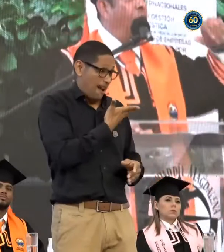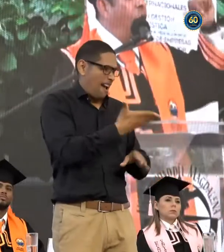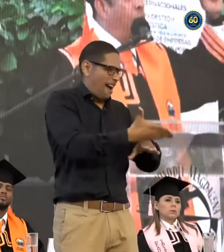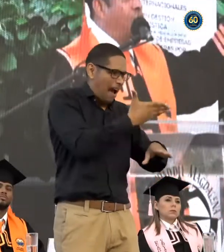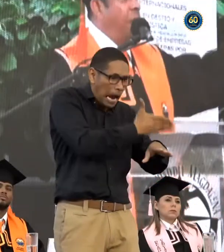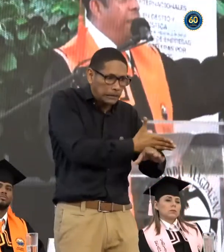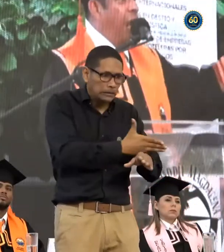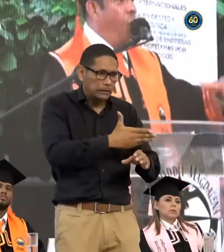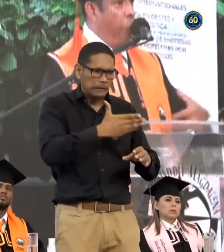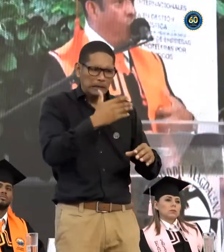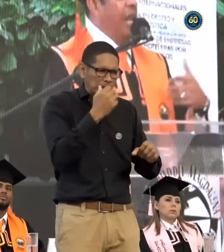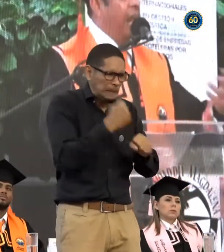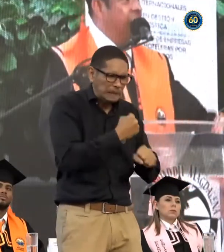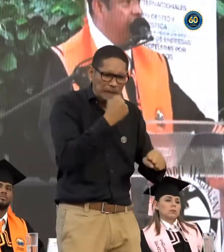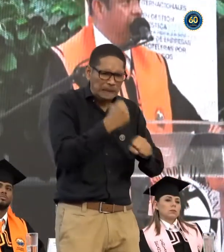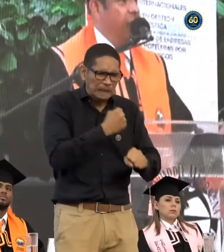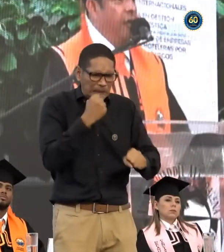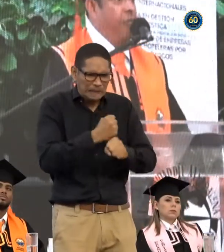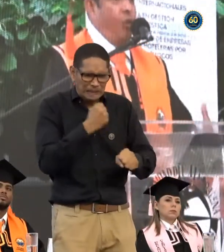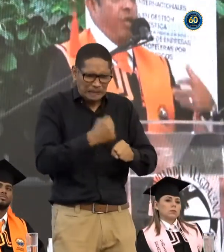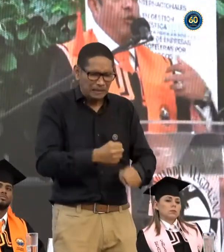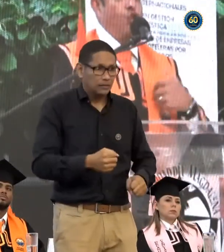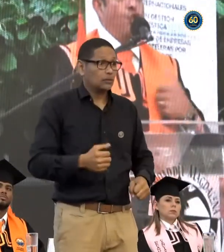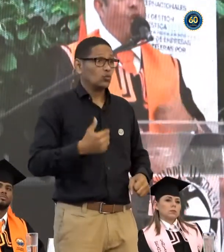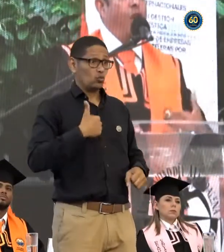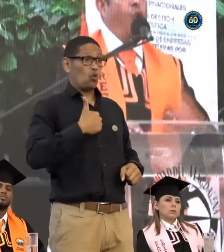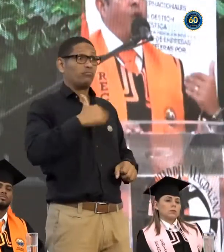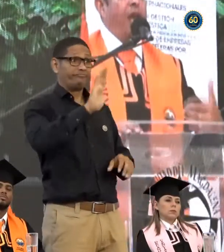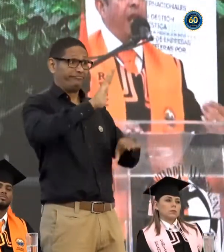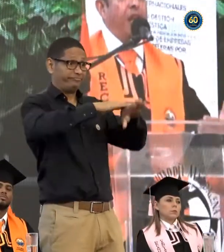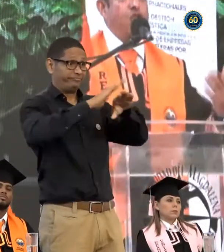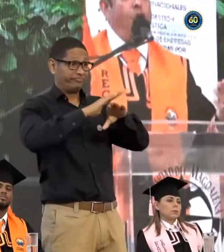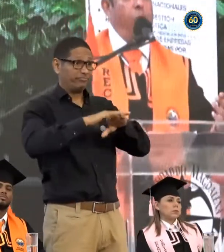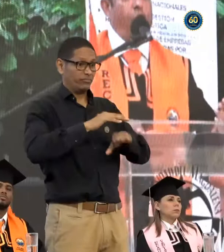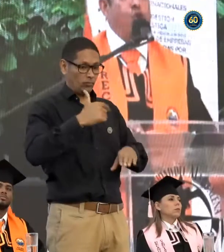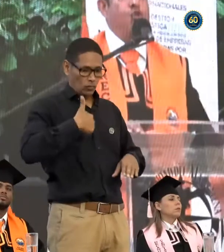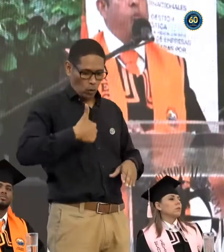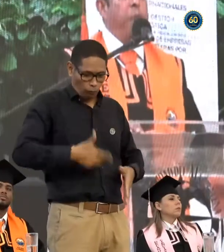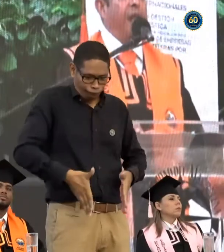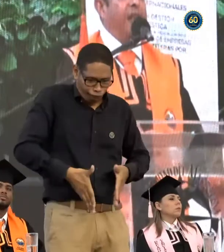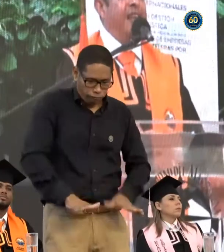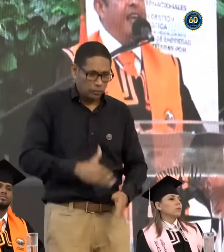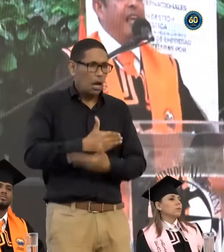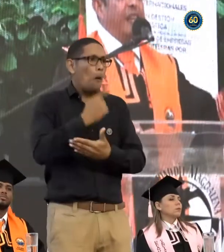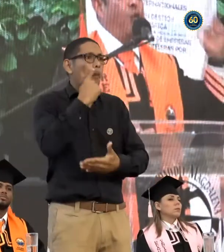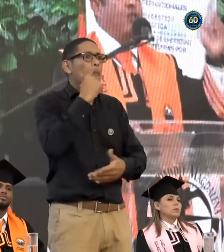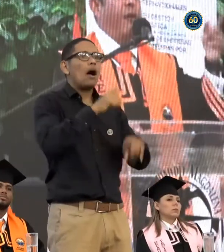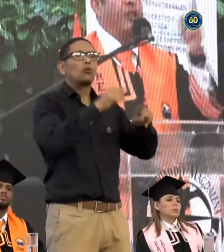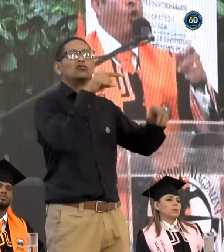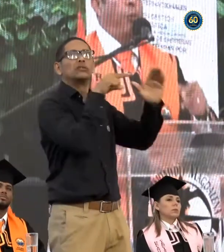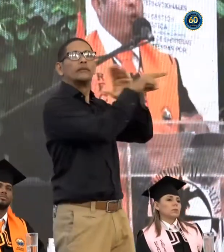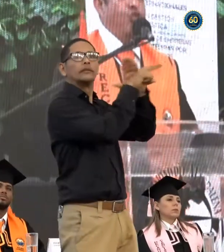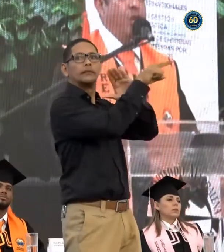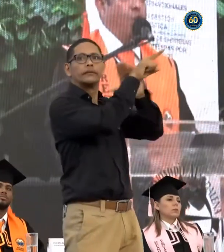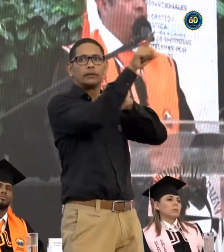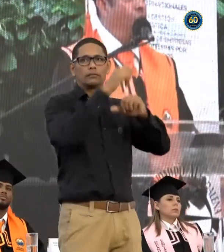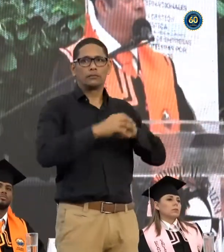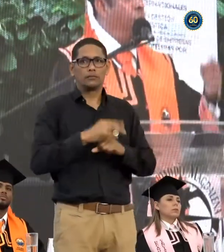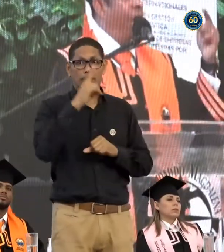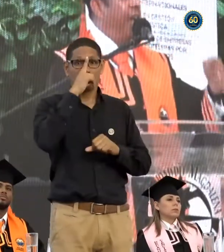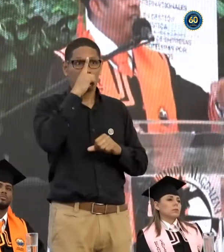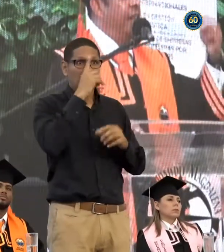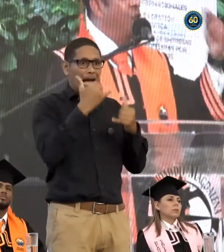terminarlo por tenerte porque yo soy hijo de una generación como lo son sus padres que renunciaba todo por los hijos hoy poca gente